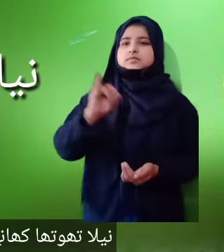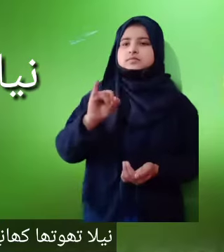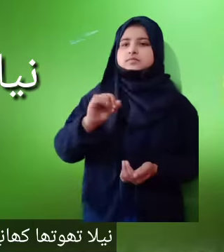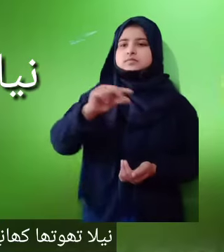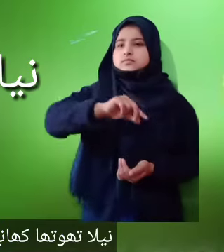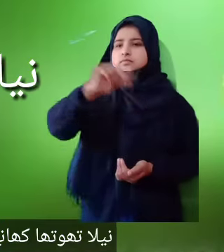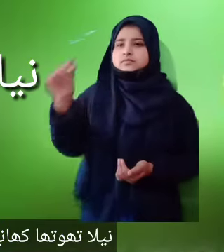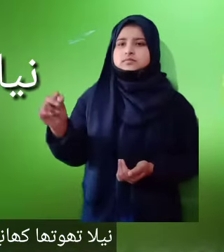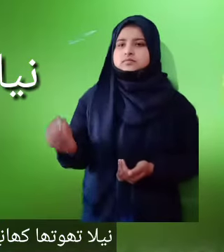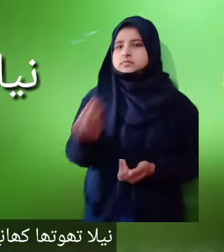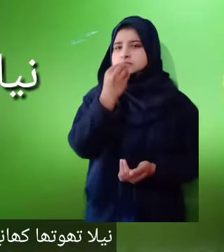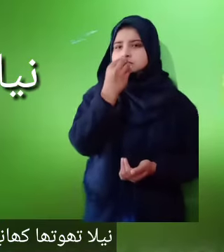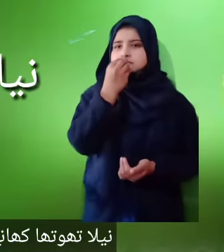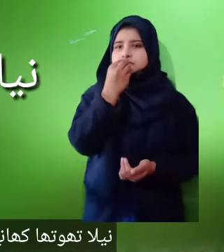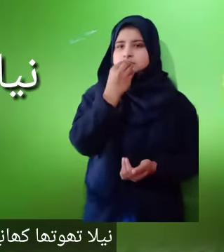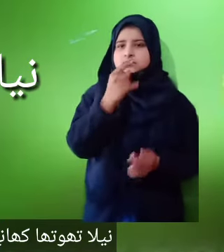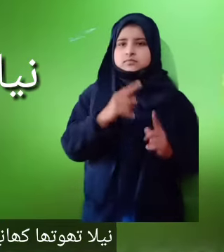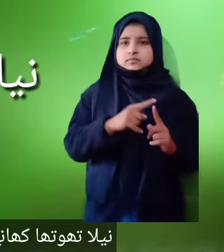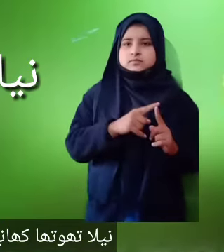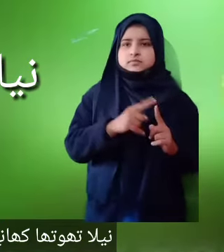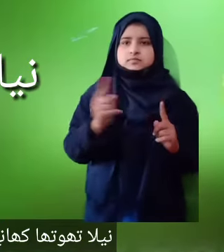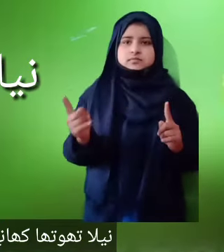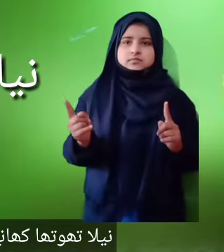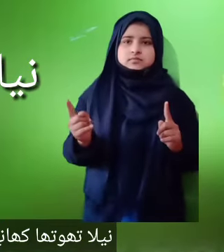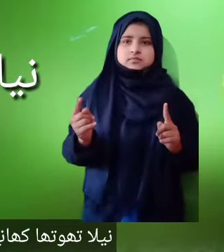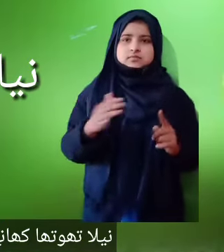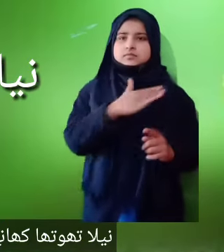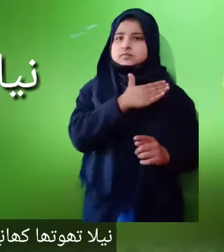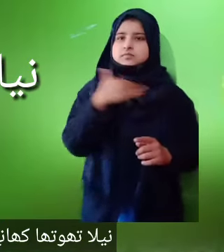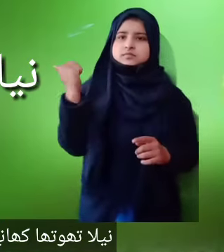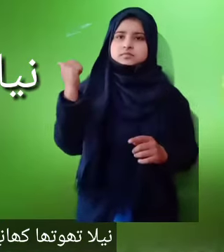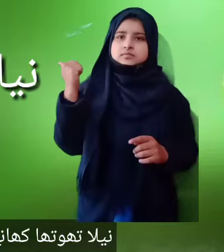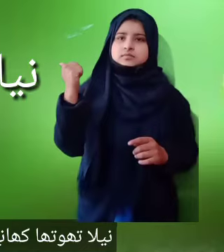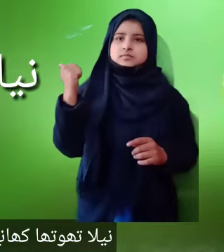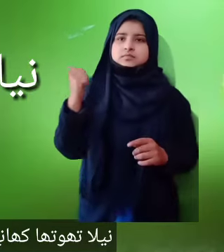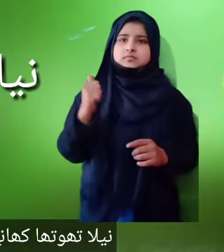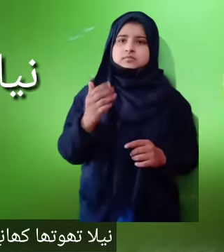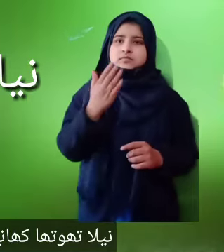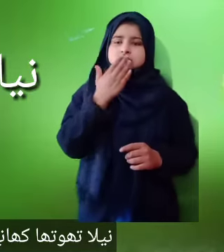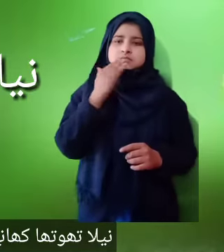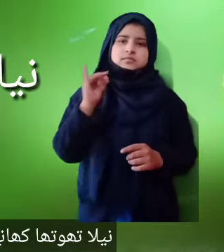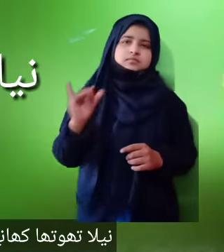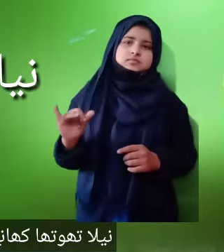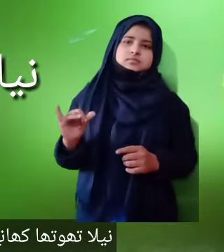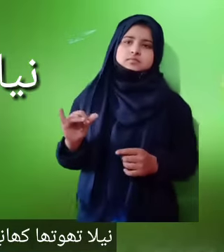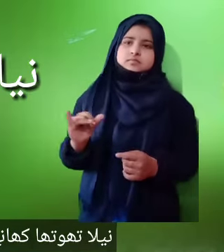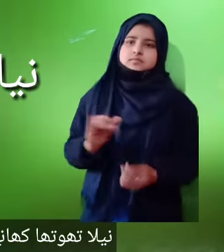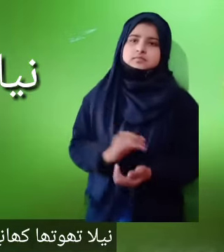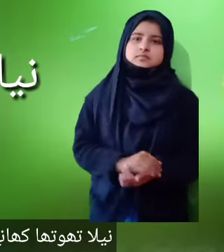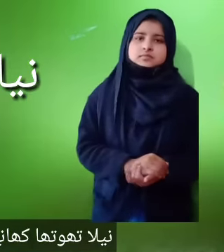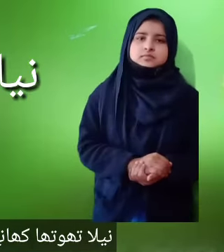नीला थोथा खाने से मौत हो जाती है।